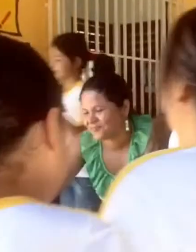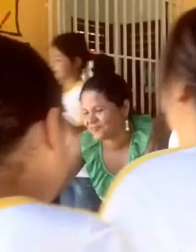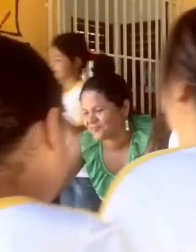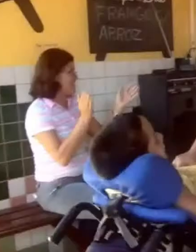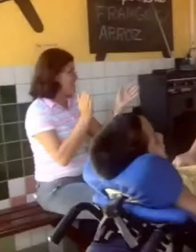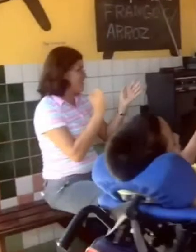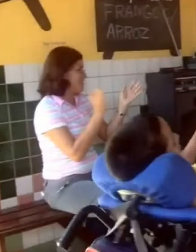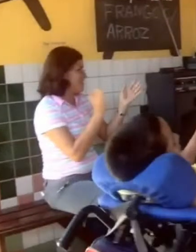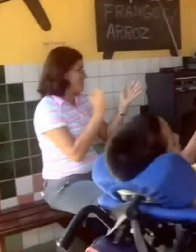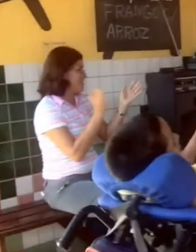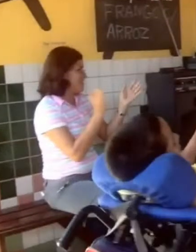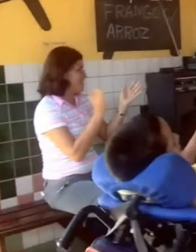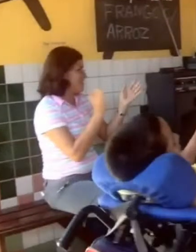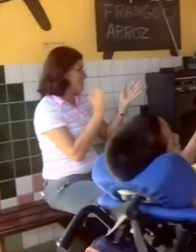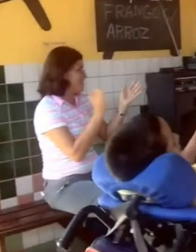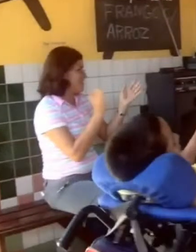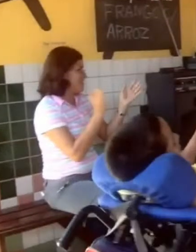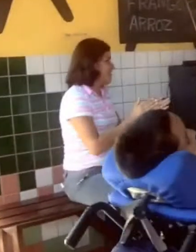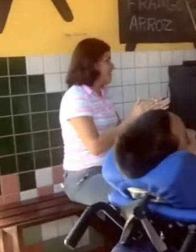Então foi